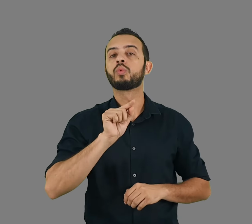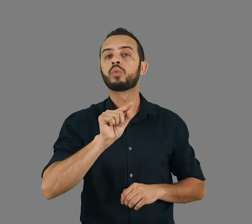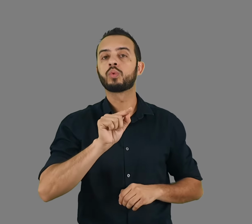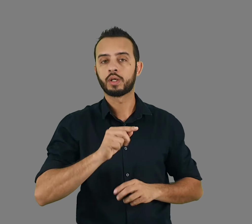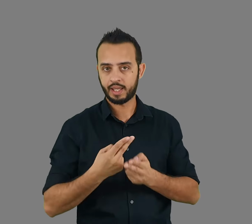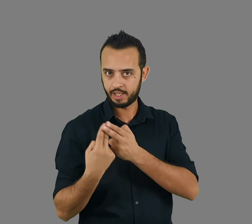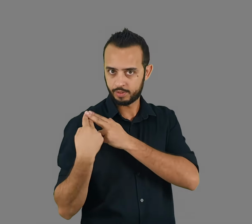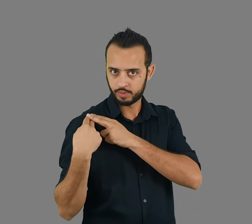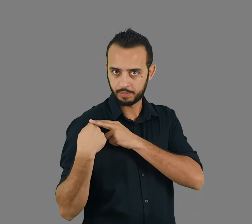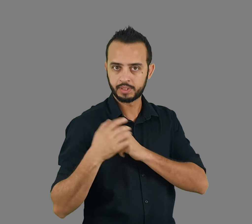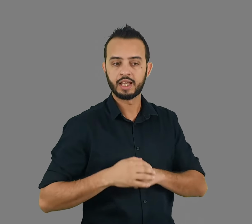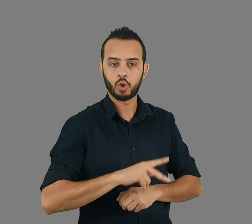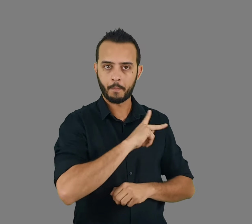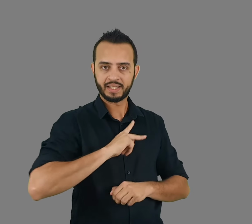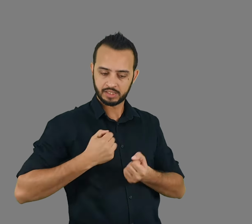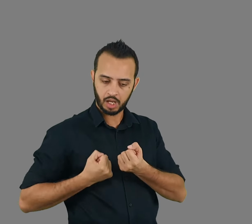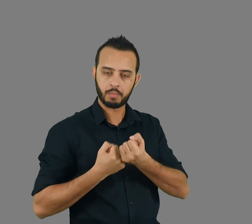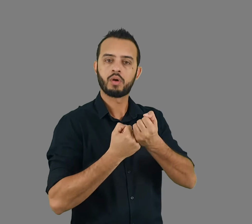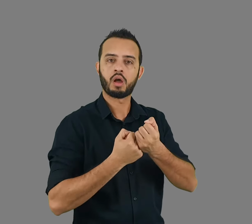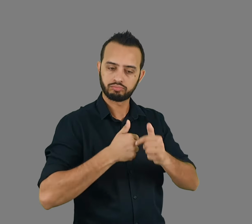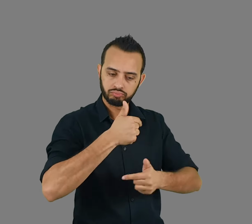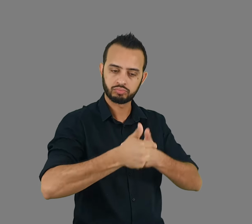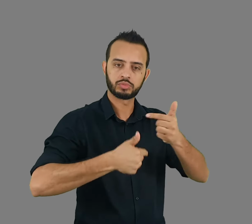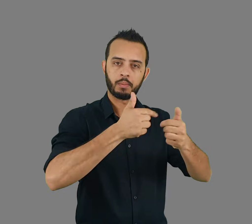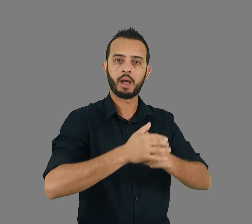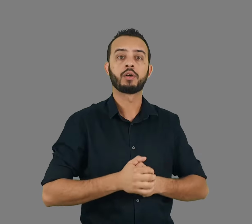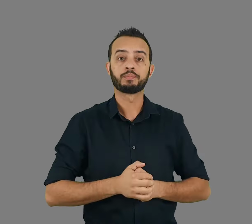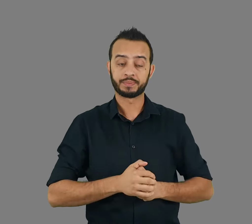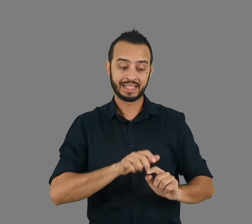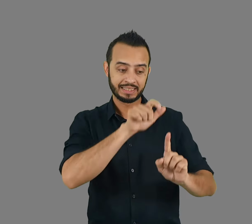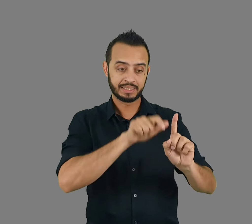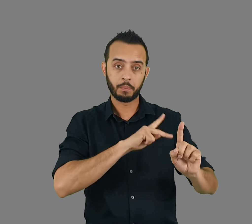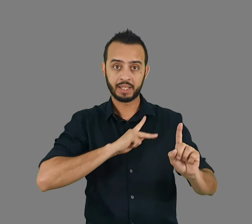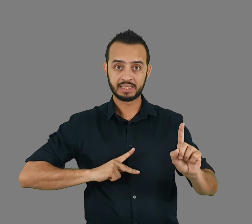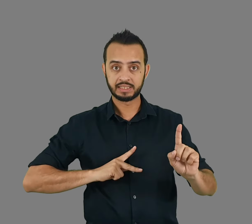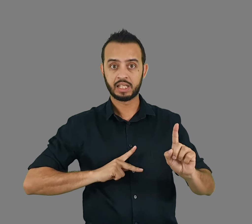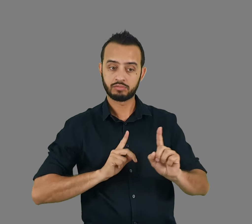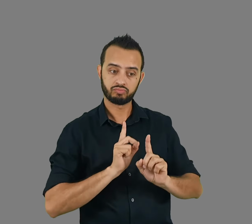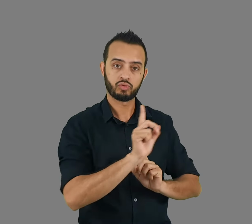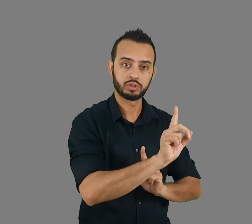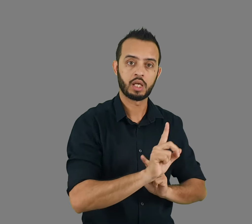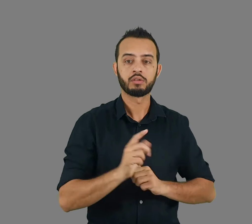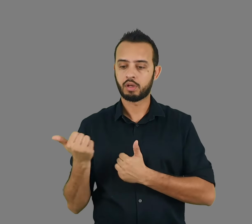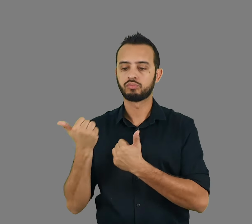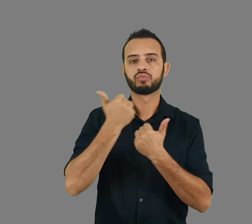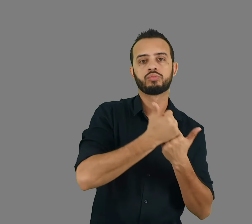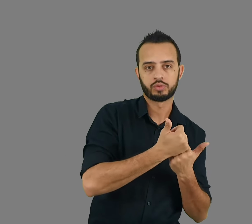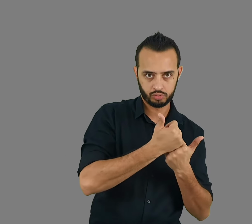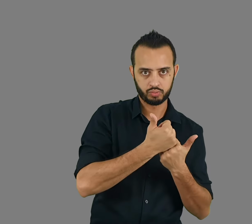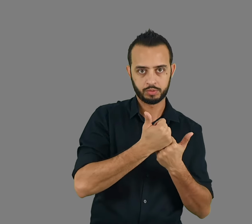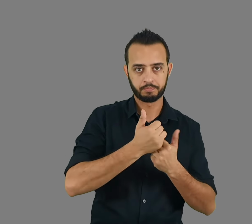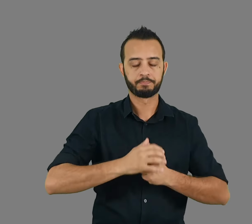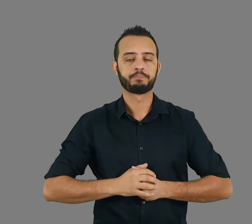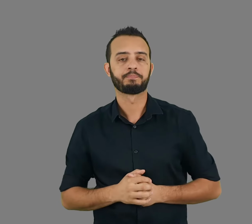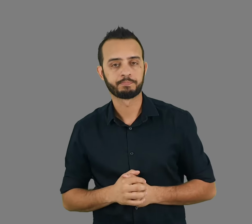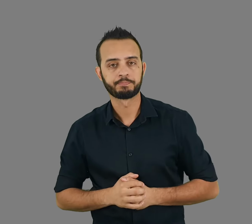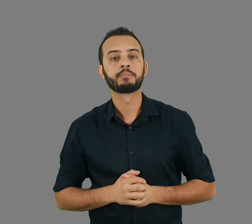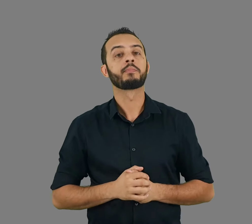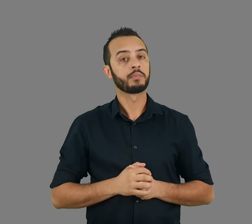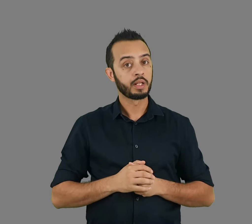desempenho de suas funções, substituindo-o legalmente em suas faltas faltas e impedimentos, inclusive poder